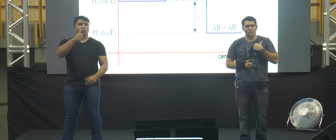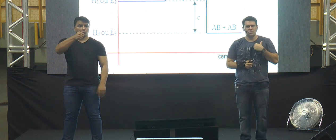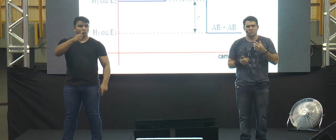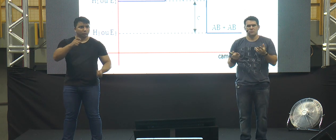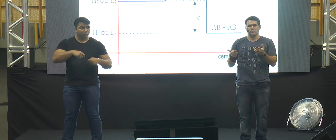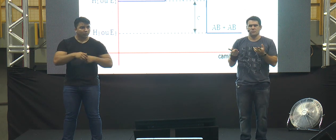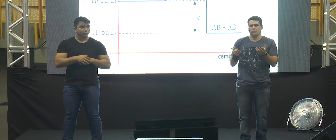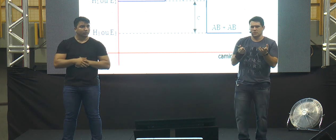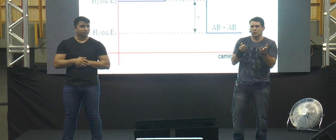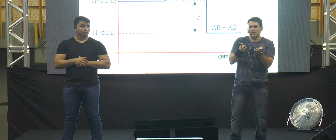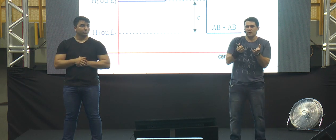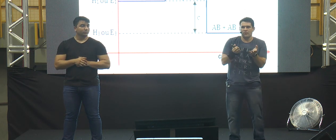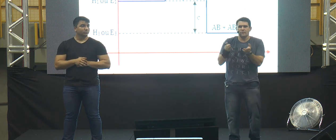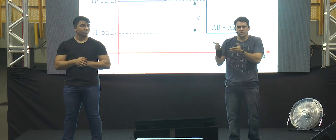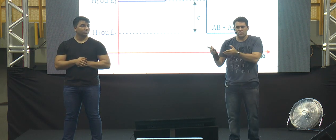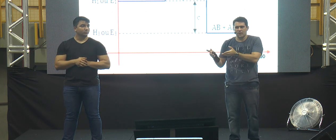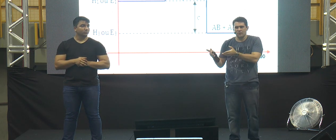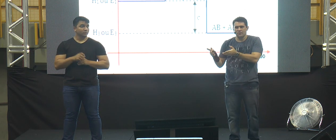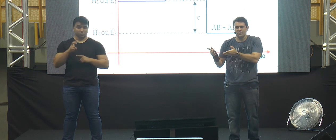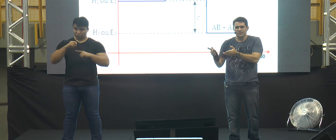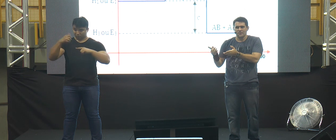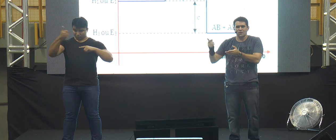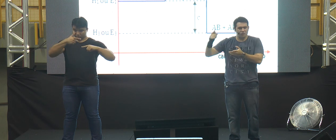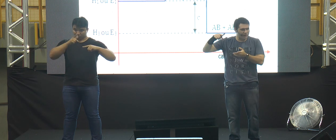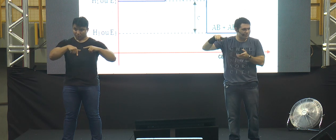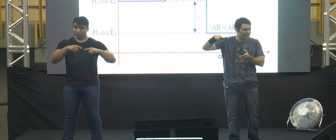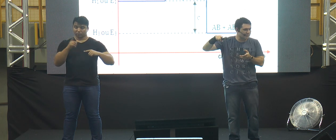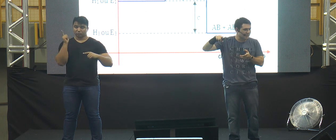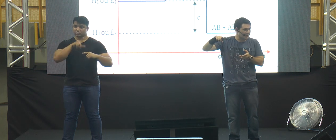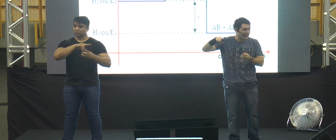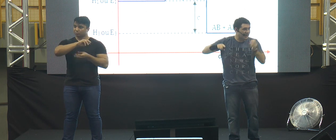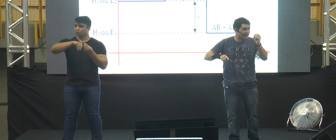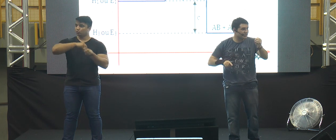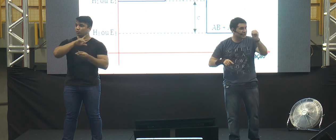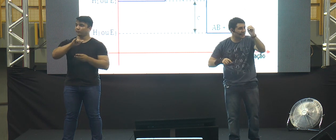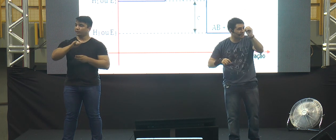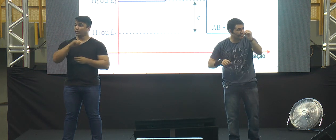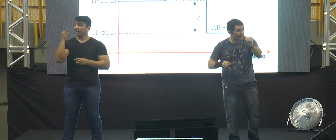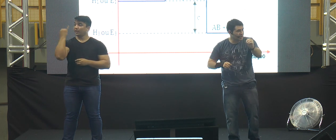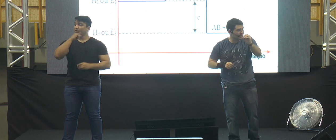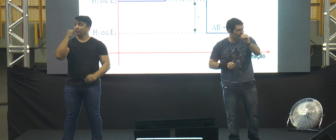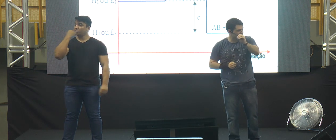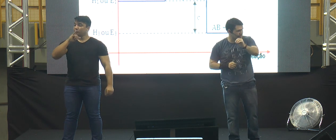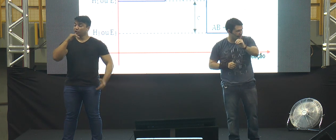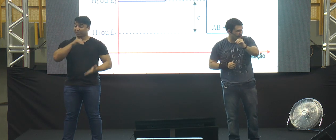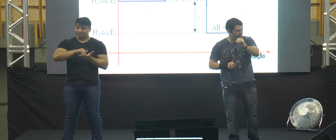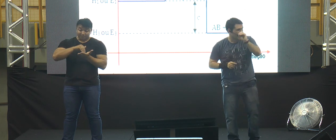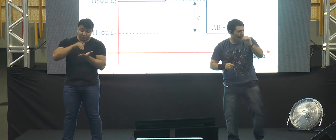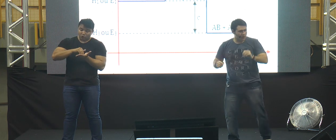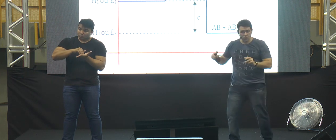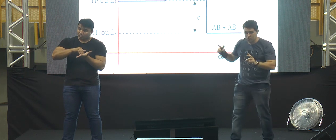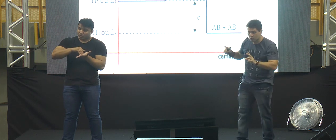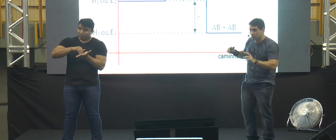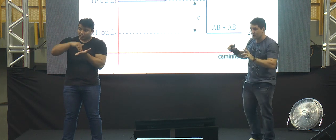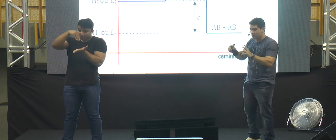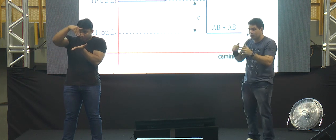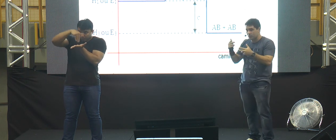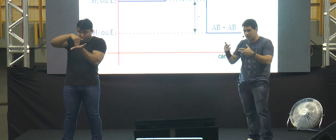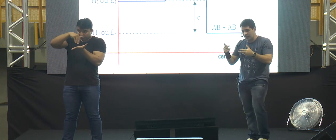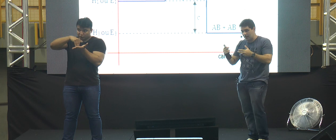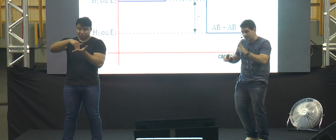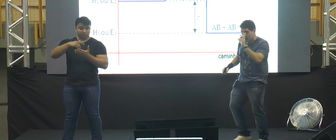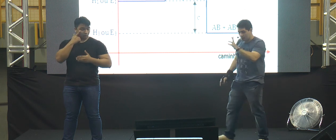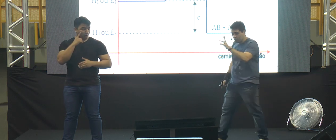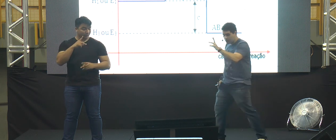51? 51 não é maior do que 50? Então vai acontecer. É a energia mínima necessária. Agora, quando tu olha